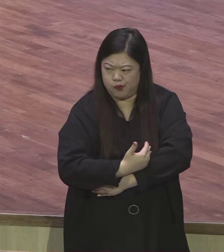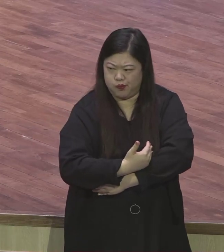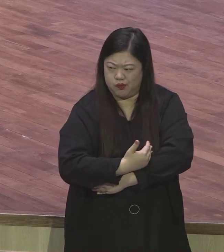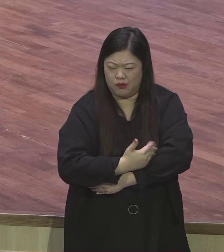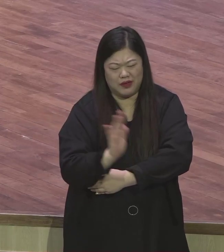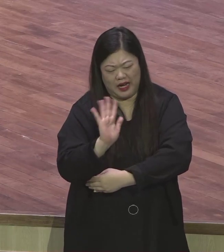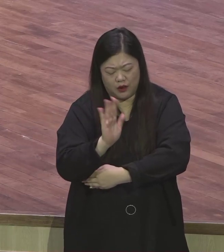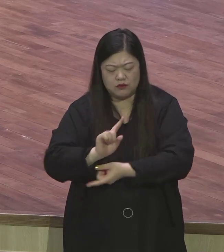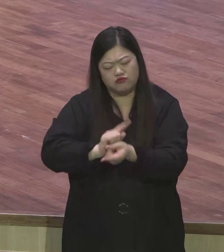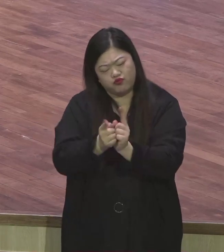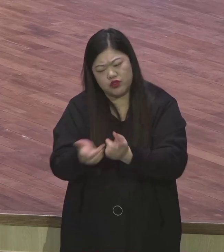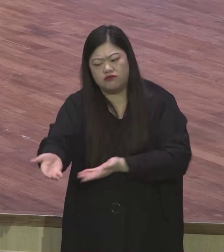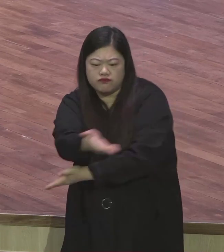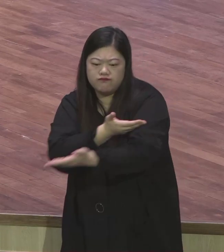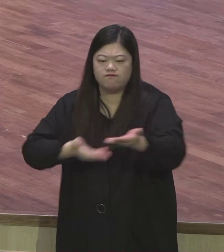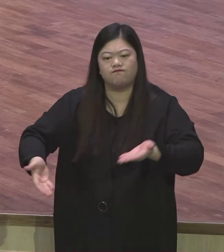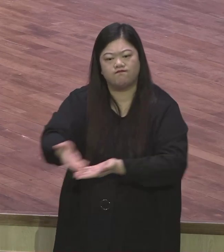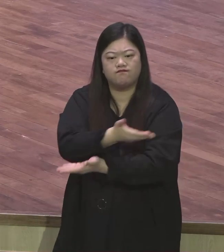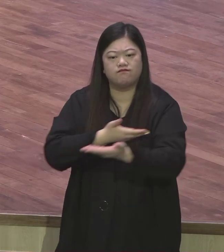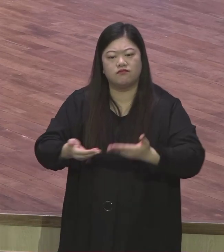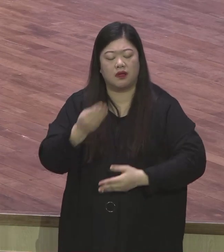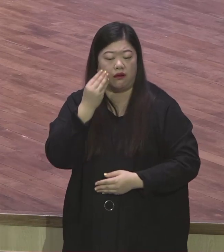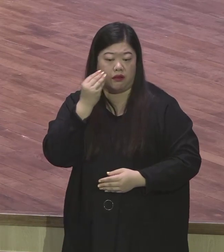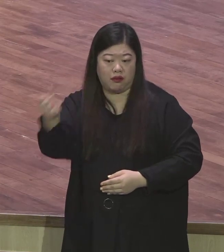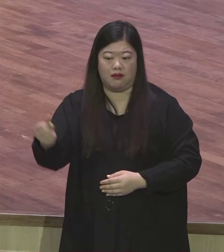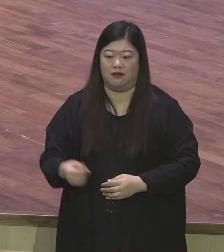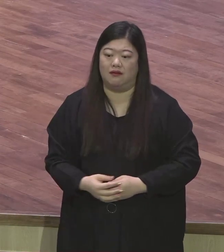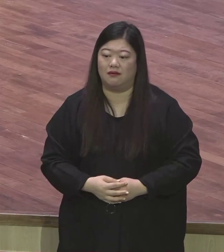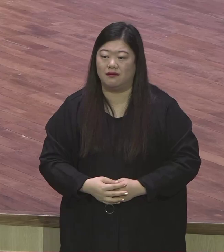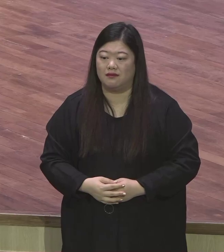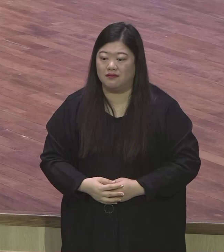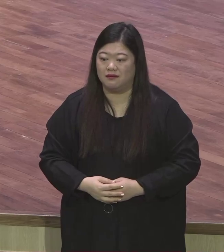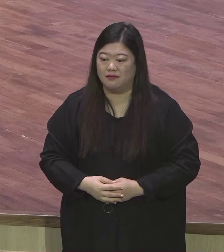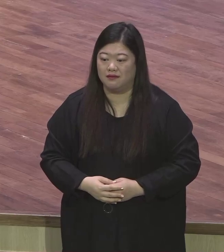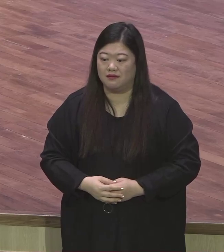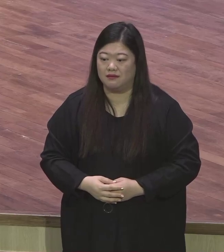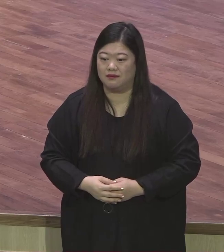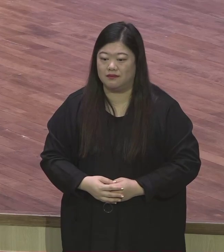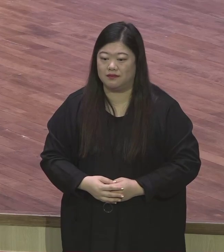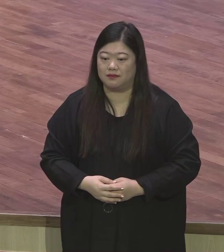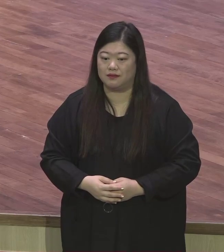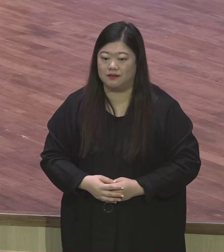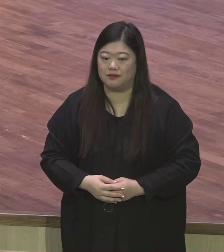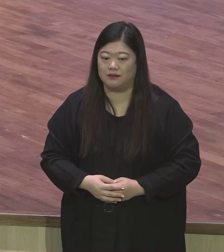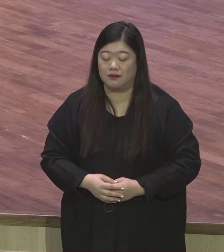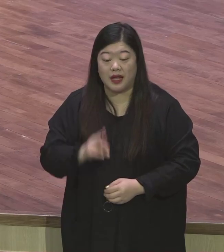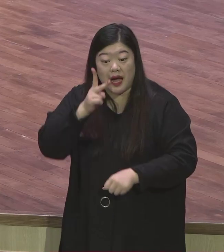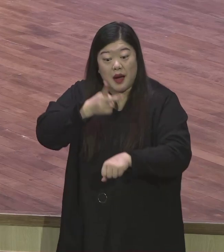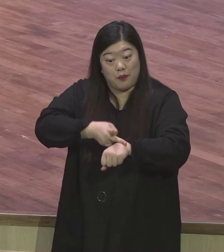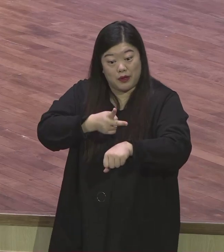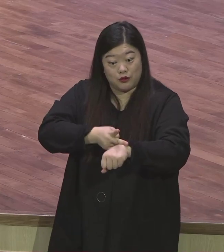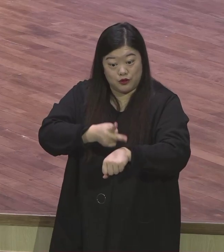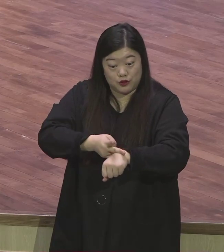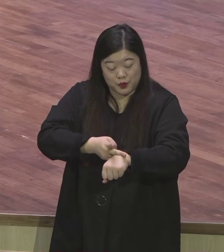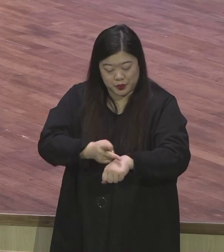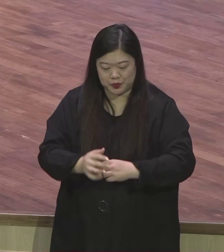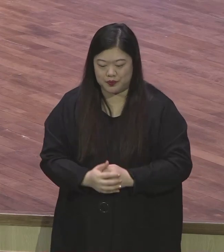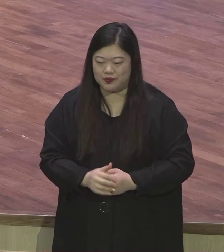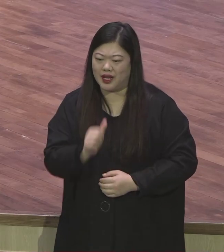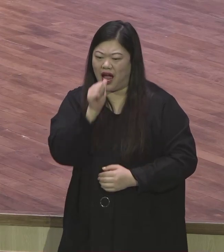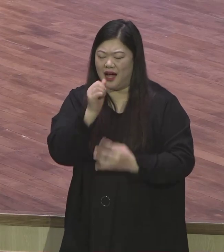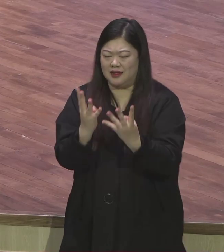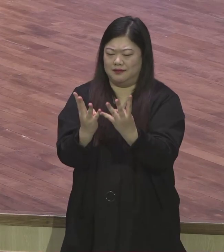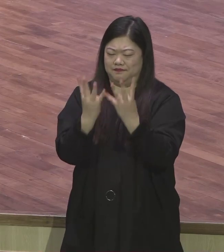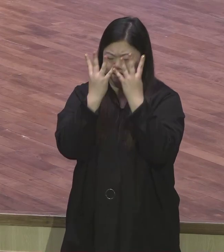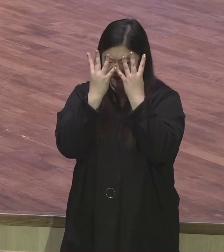하는 이가 하나도 없더라고 말씀을 했습니다. 바울 사도는 로마 옥중에서 자기가 3년